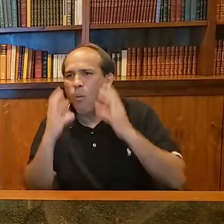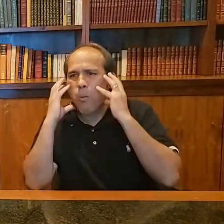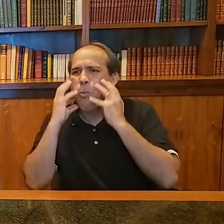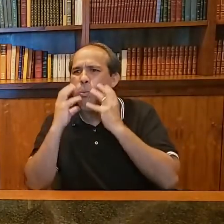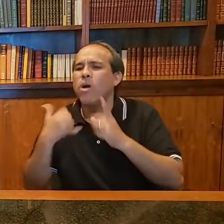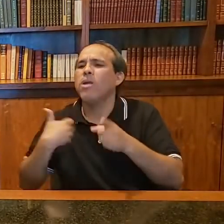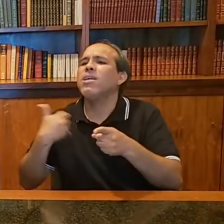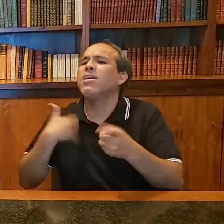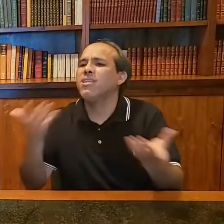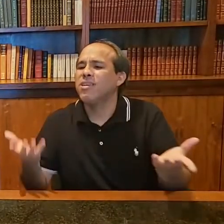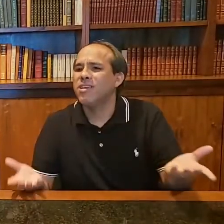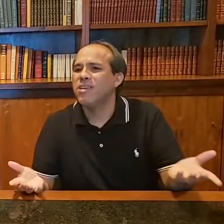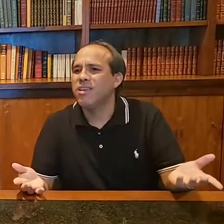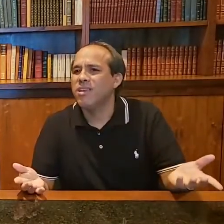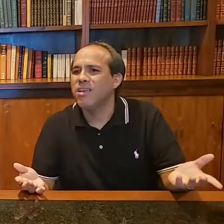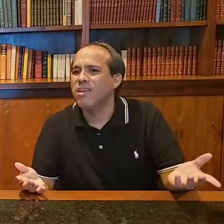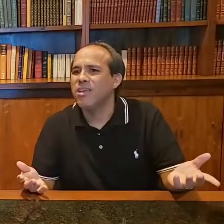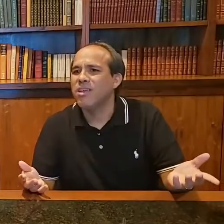aqui, qual a tua idade?